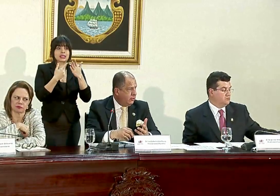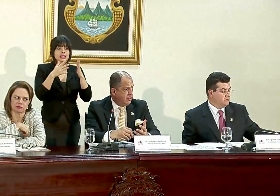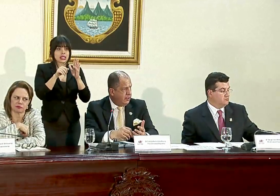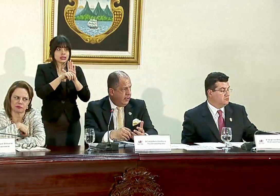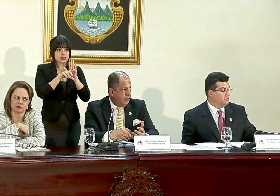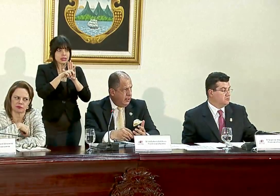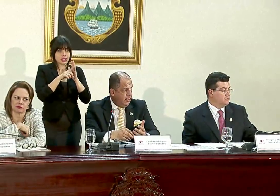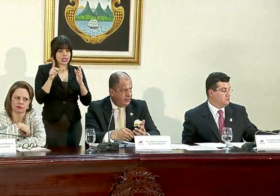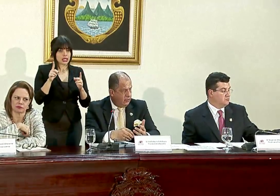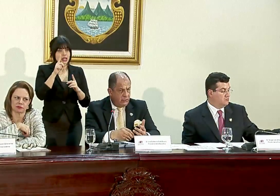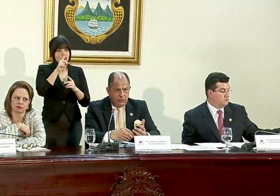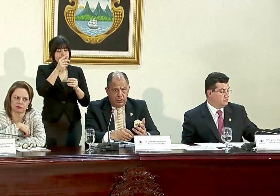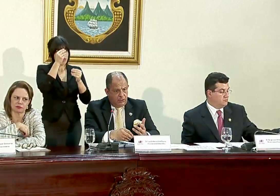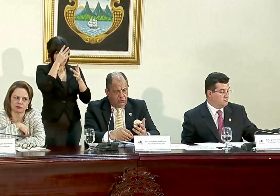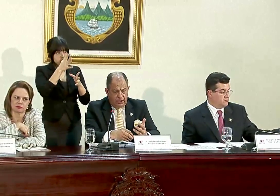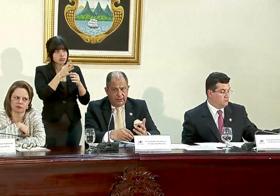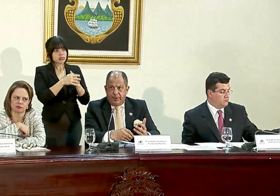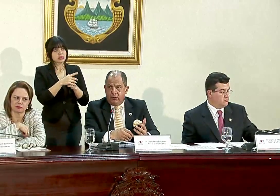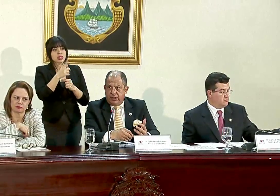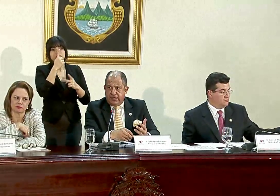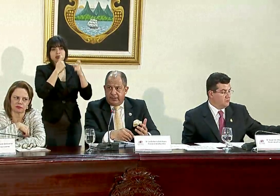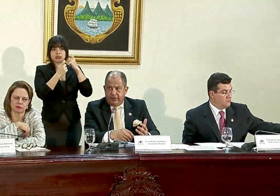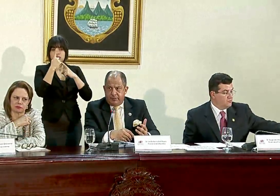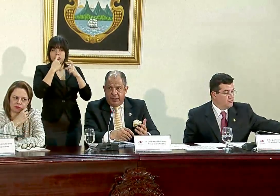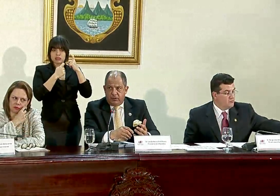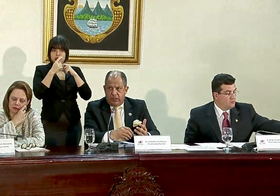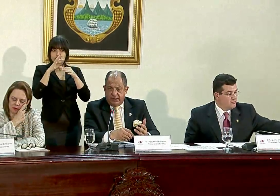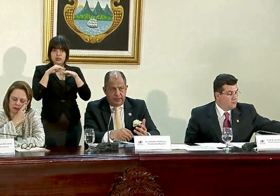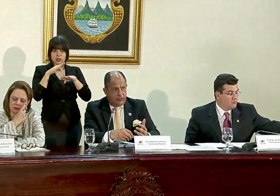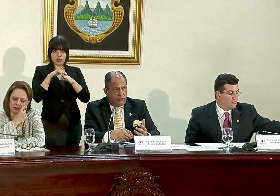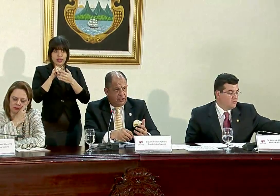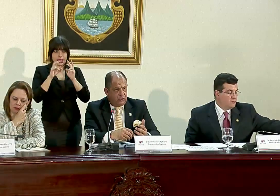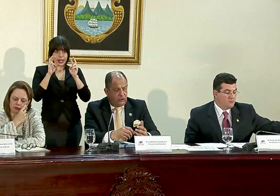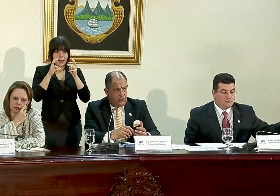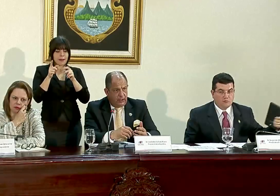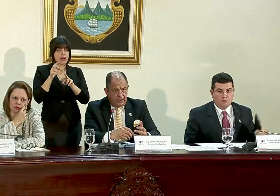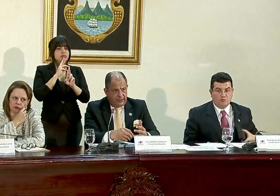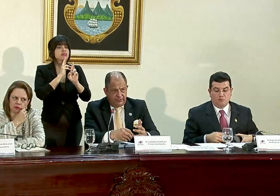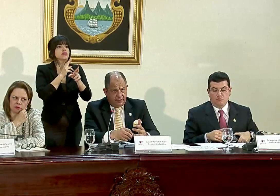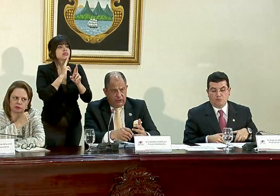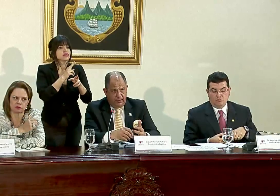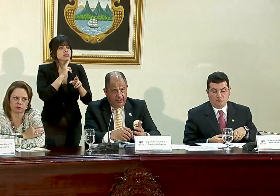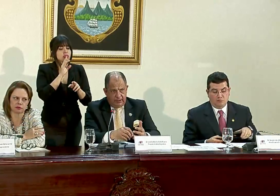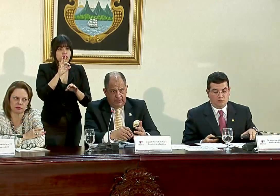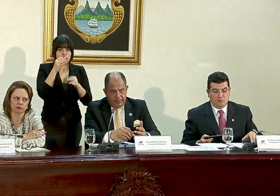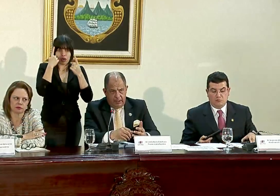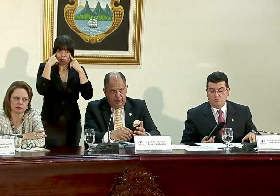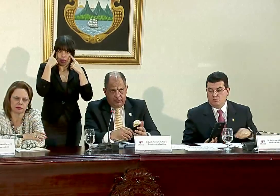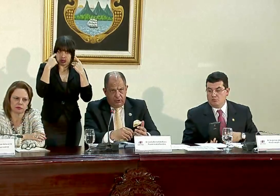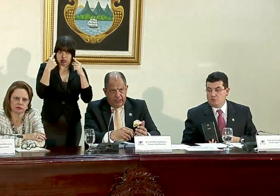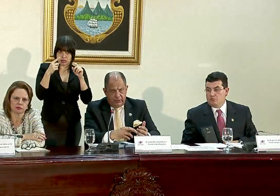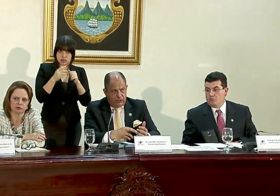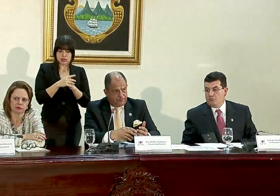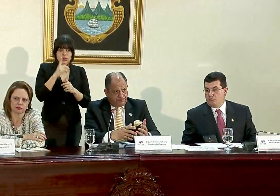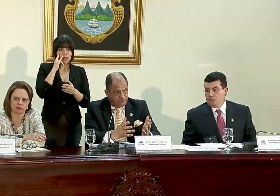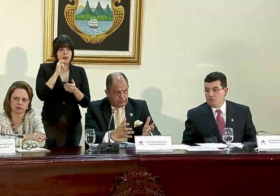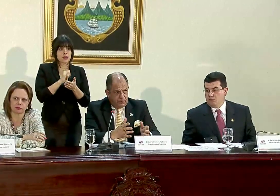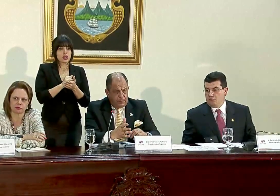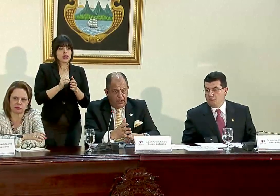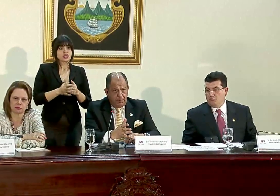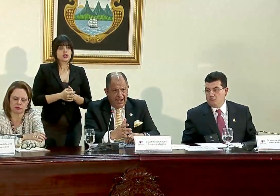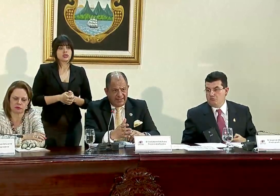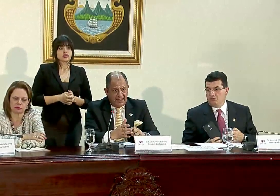legislativa donde se le hicieron todas las preguntas a ese respecto las contestó satisfactoriamente y por lo tanto